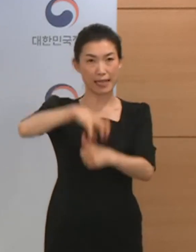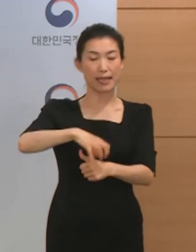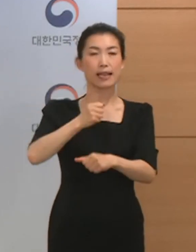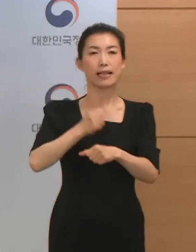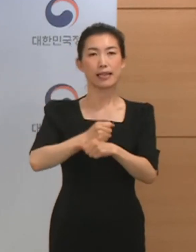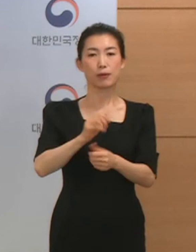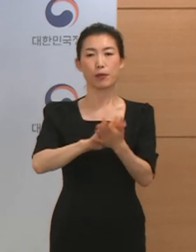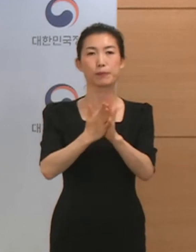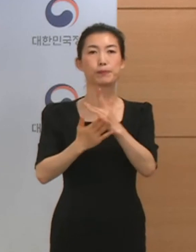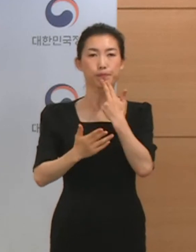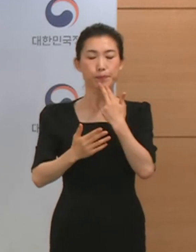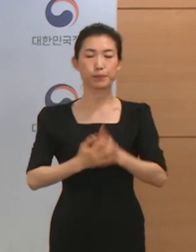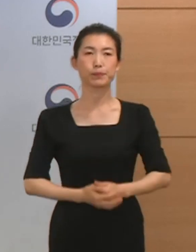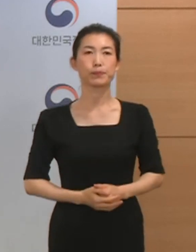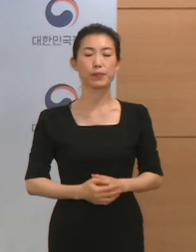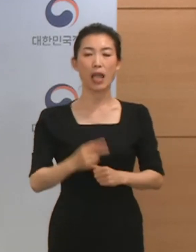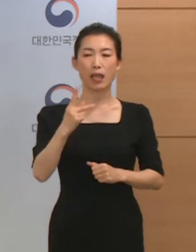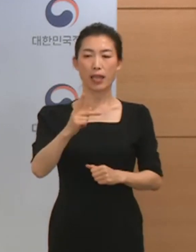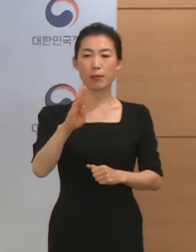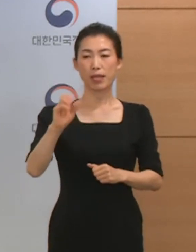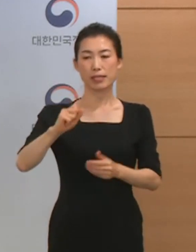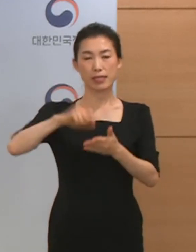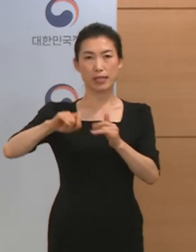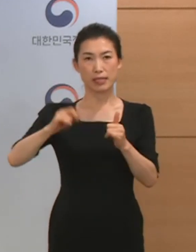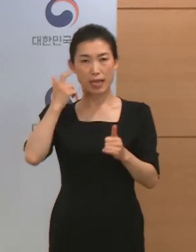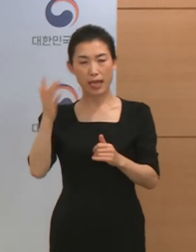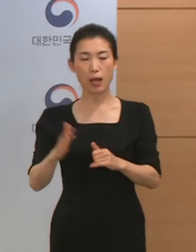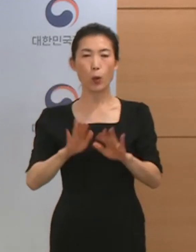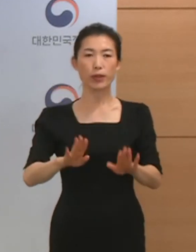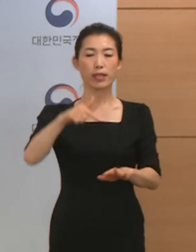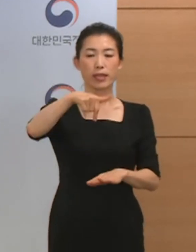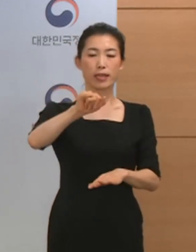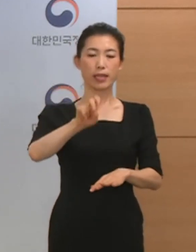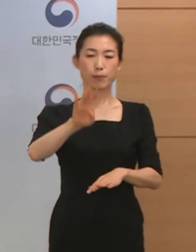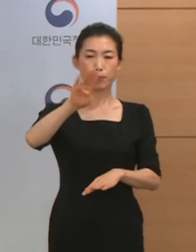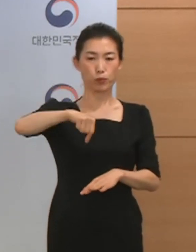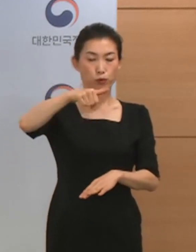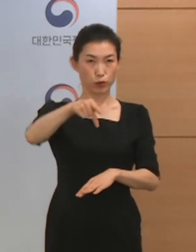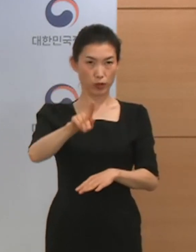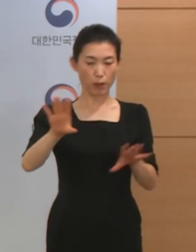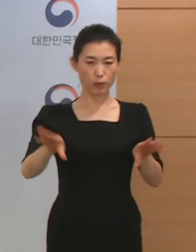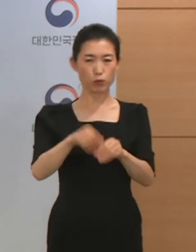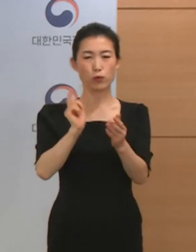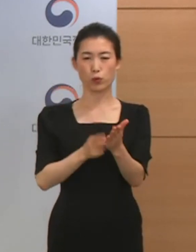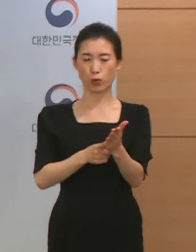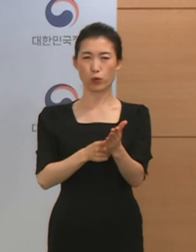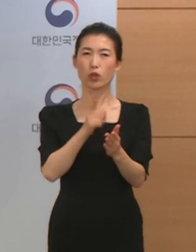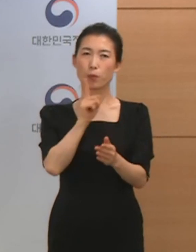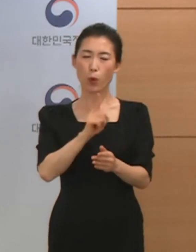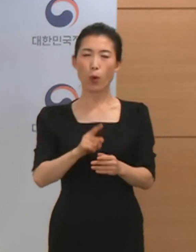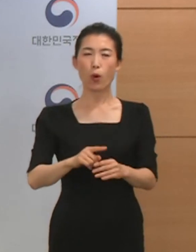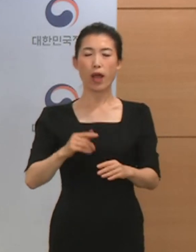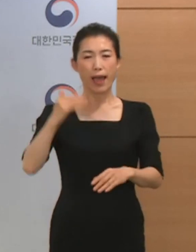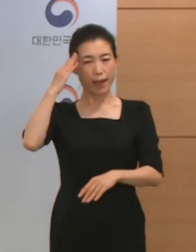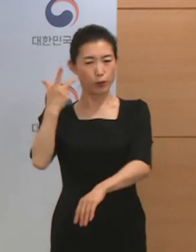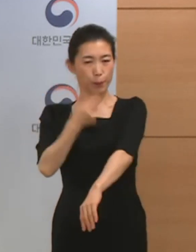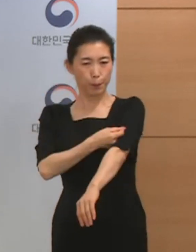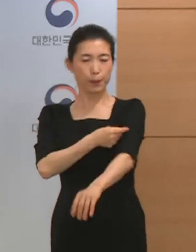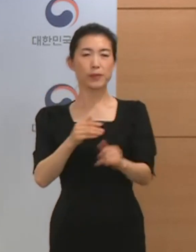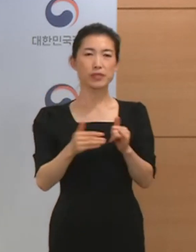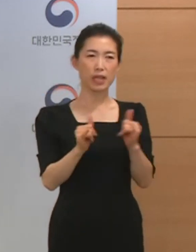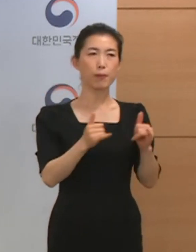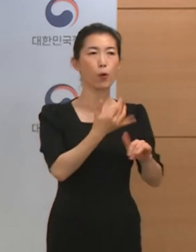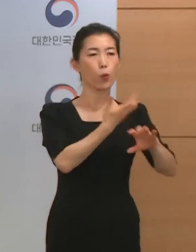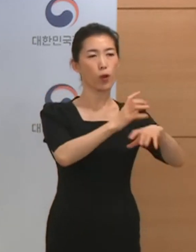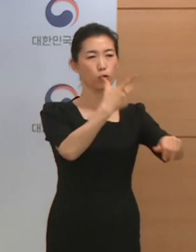기자님 질의입니다. 오늘 김부겸 총리가 주요국과의 백신 접종 상호 인증 협의에 대한 속도를